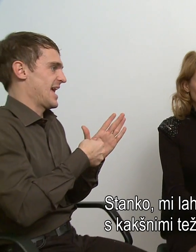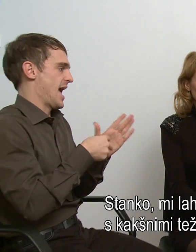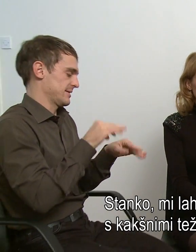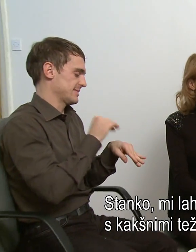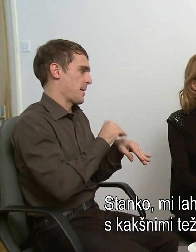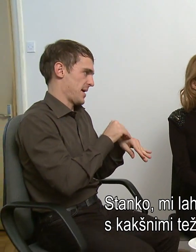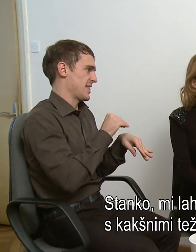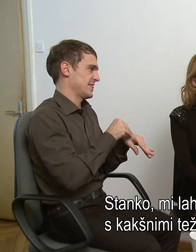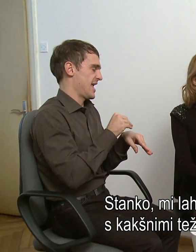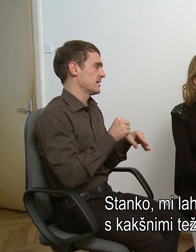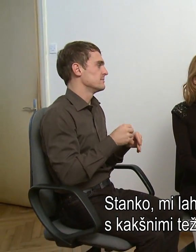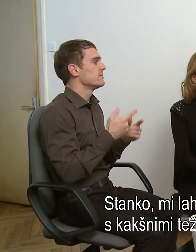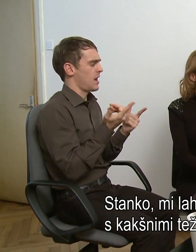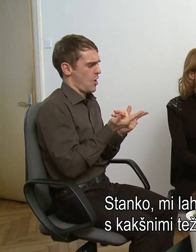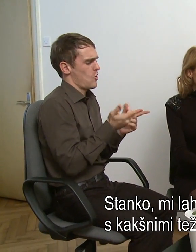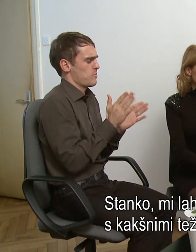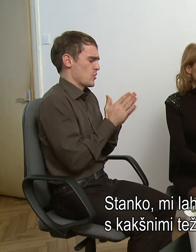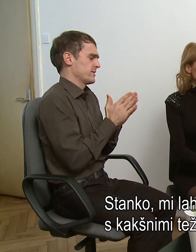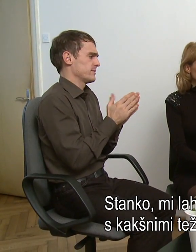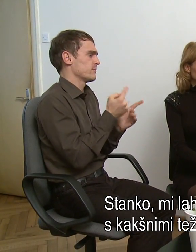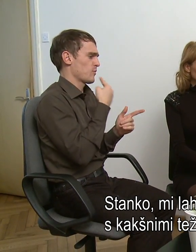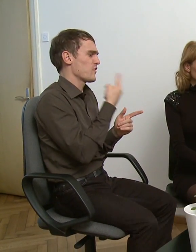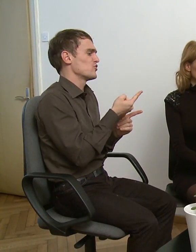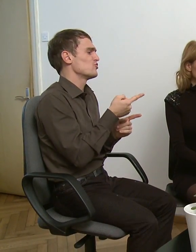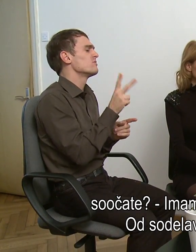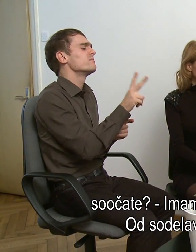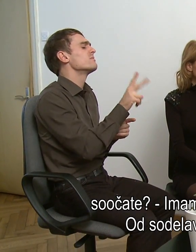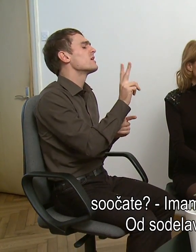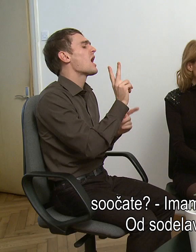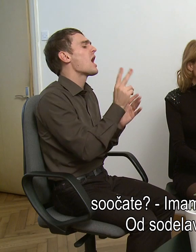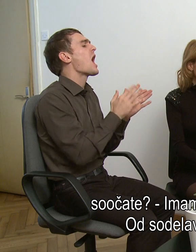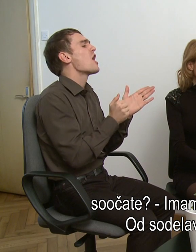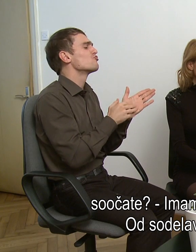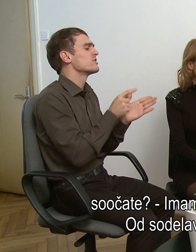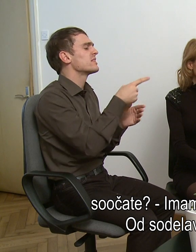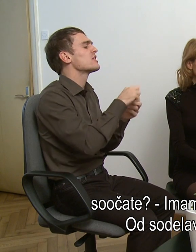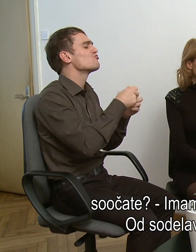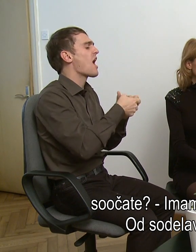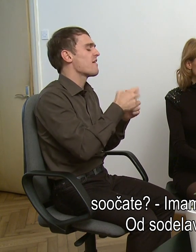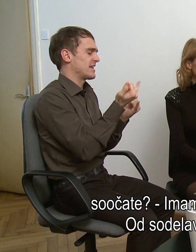Gospod Stanko, prosim, če mi lahko poveste, s kakšnimi težavami se ta trenutek soočate?